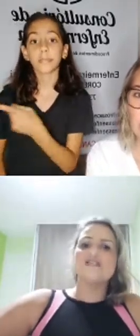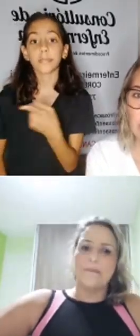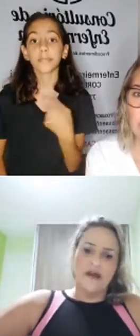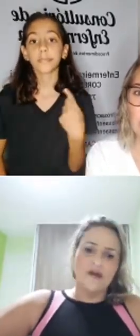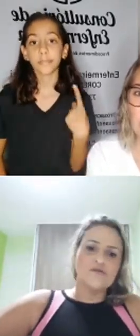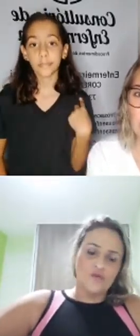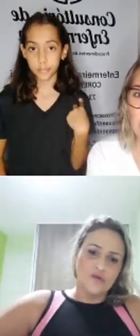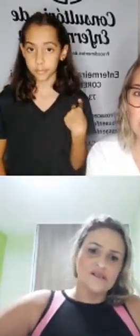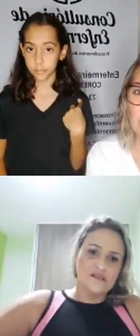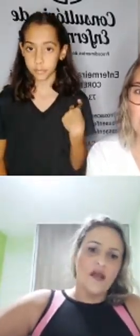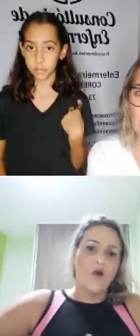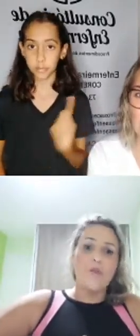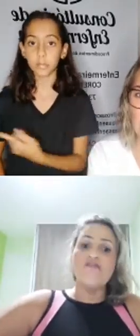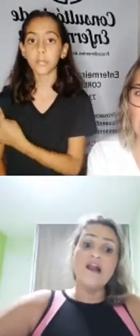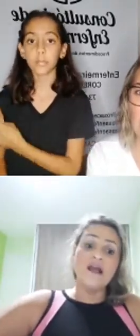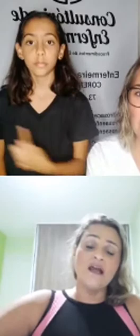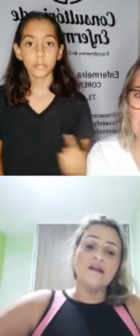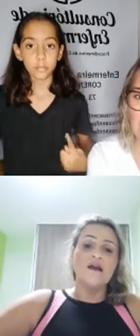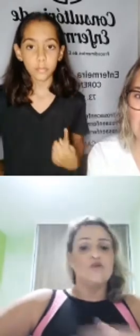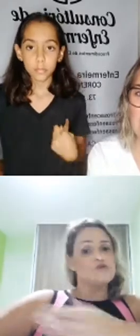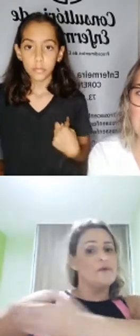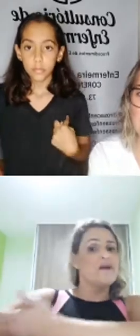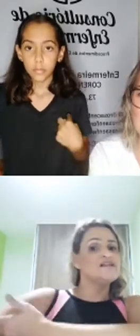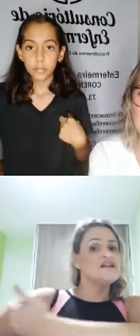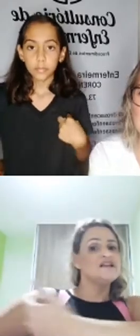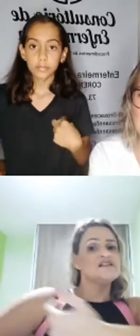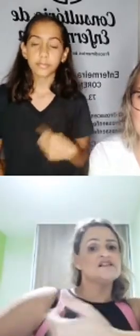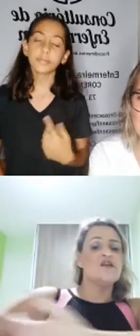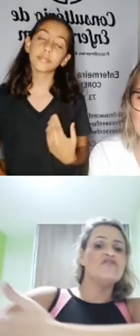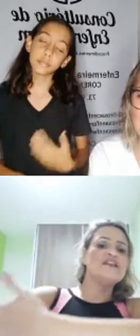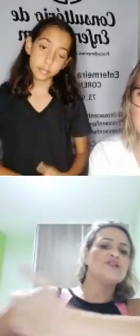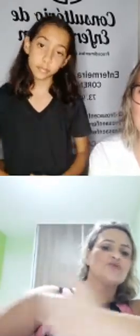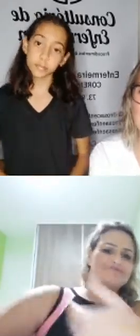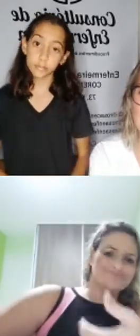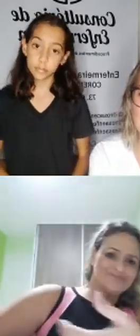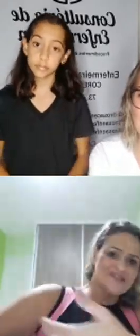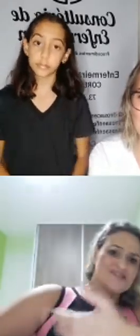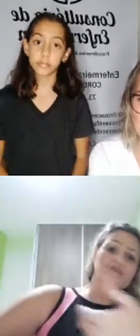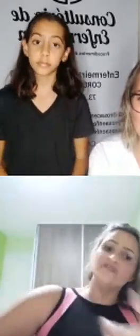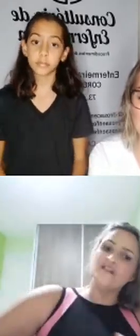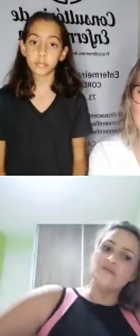possíveis repercussões. É como eu falei, os bebês ainda estão vindo.